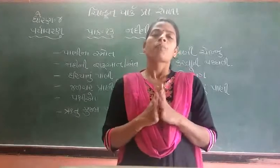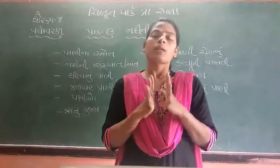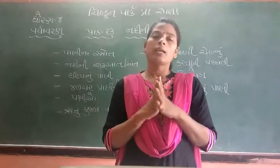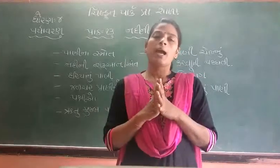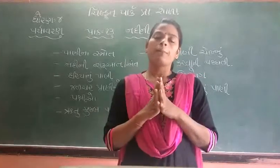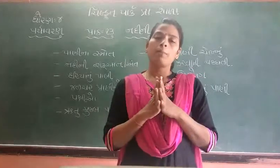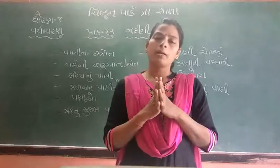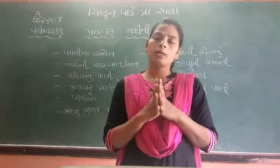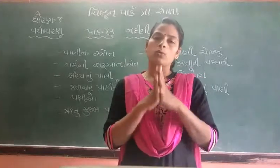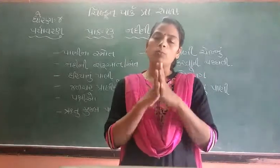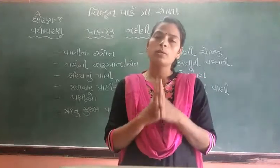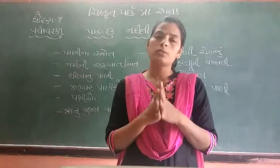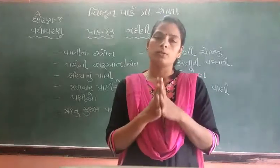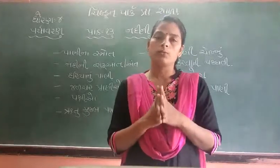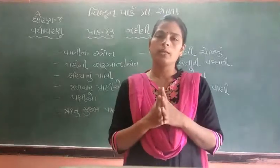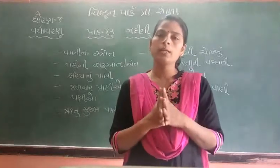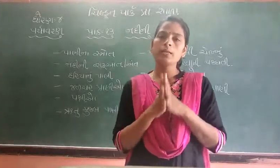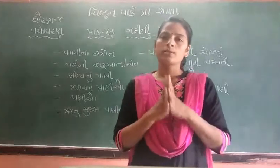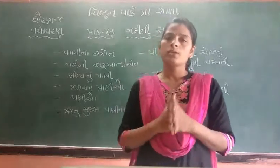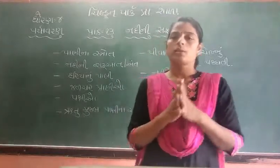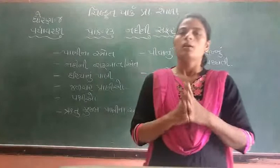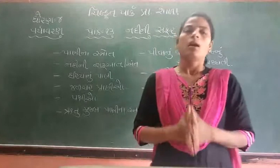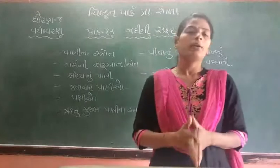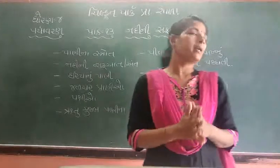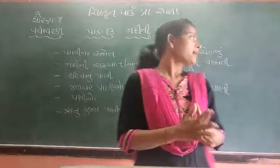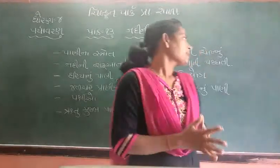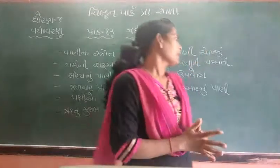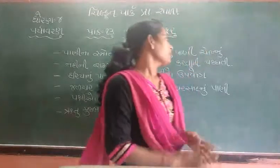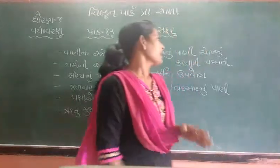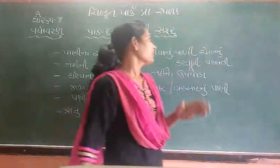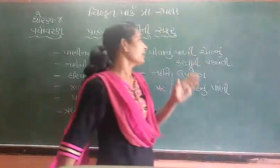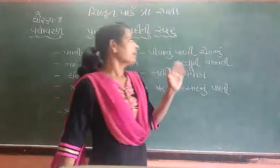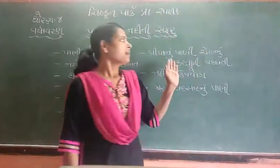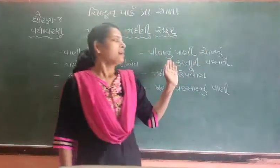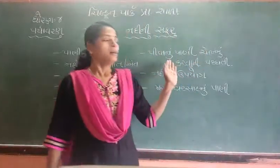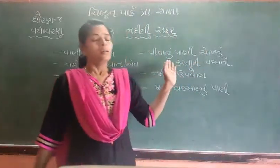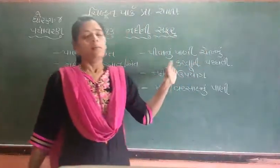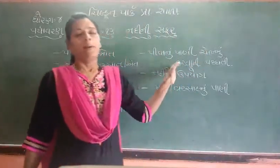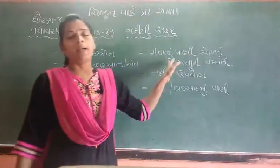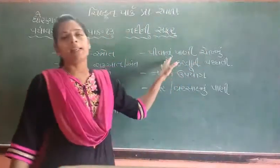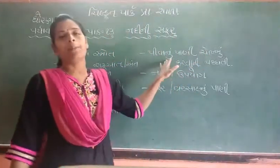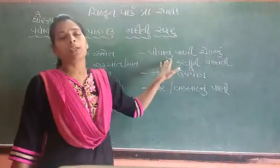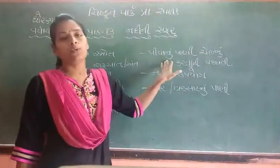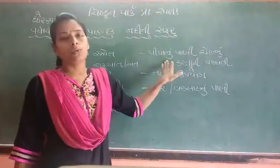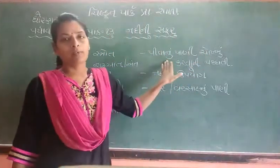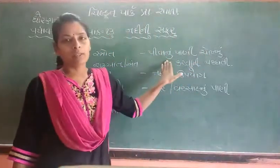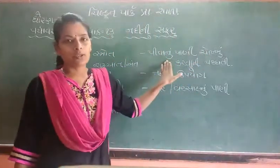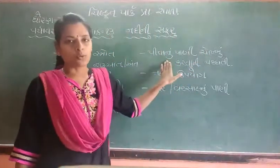એ આપણા માટે ખૂબ જ જરૂરી છે. અને સાથે સાથે પાણીને આપણે કેવું કેવી રીતે ચોખ્ખું